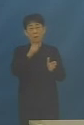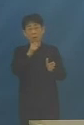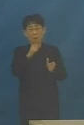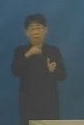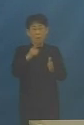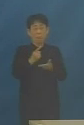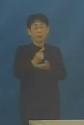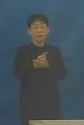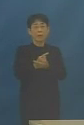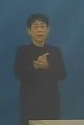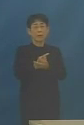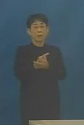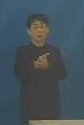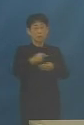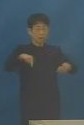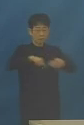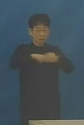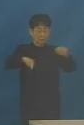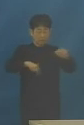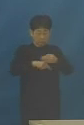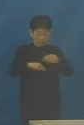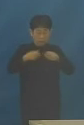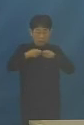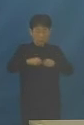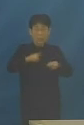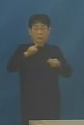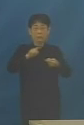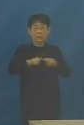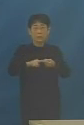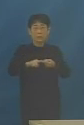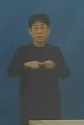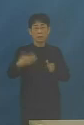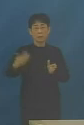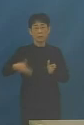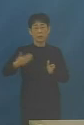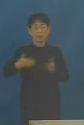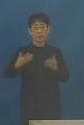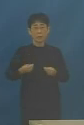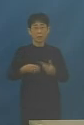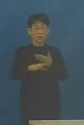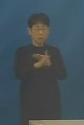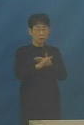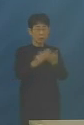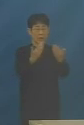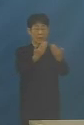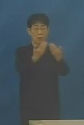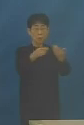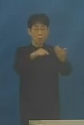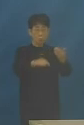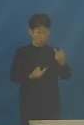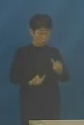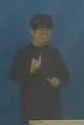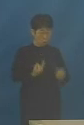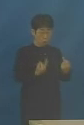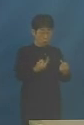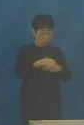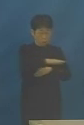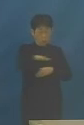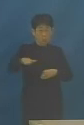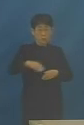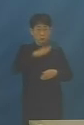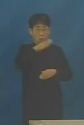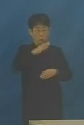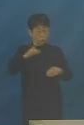ていた感じがあるんですけれども具体化がなかなかできていません例えば学校の子供たちに本当にこういうものを適用するの